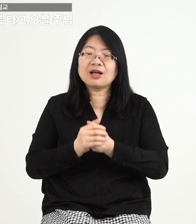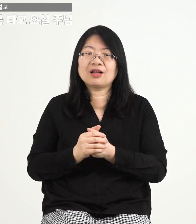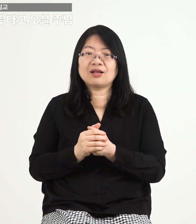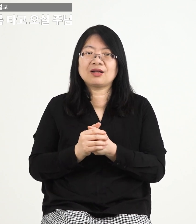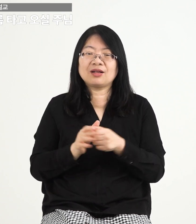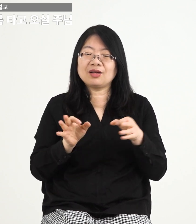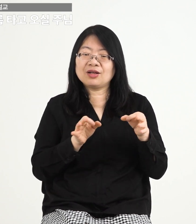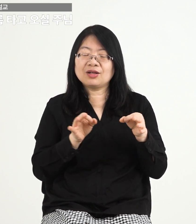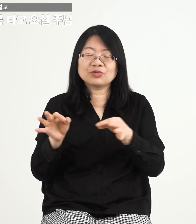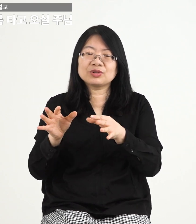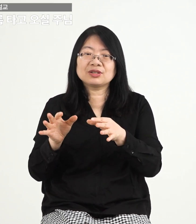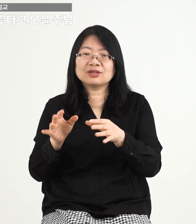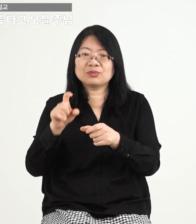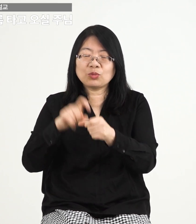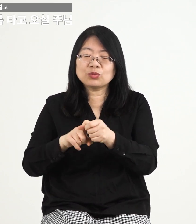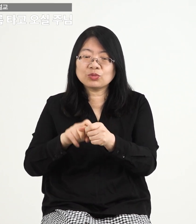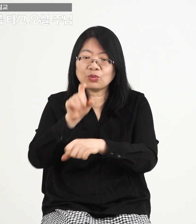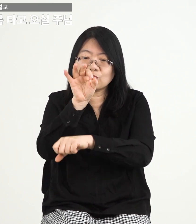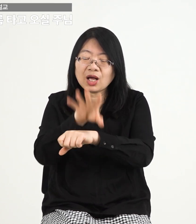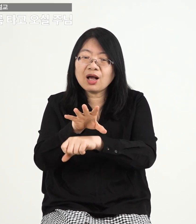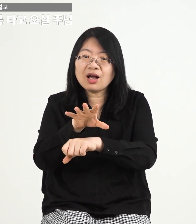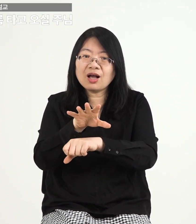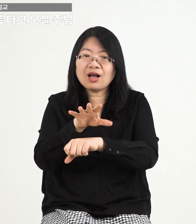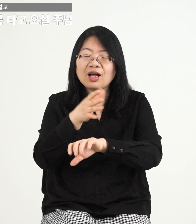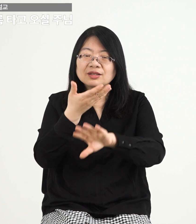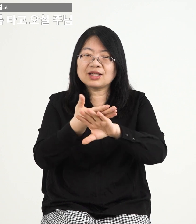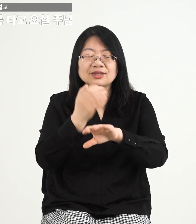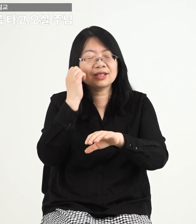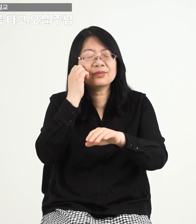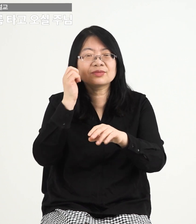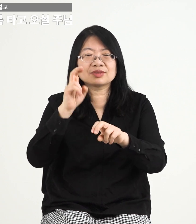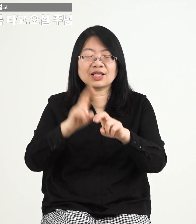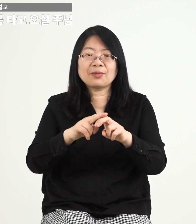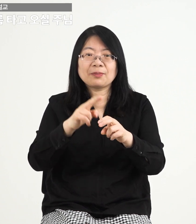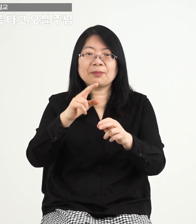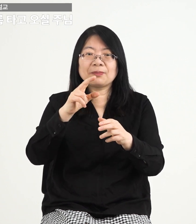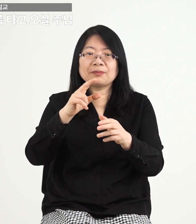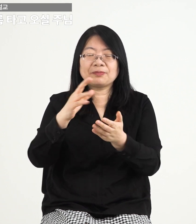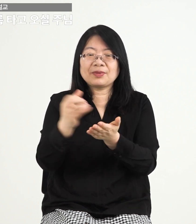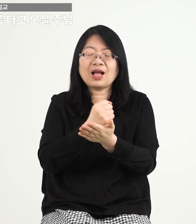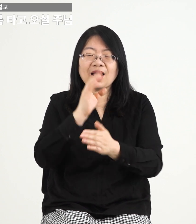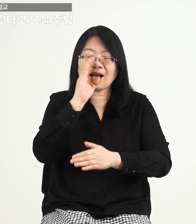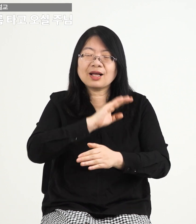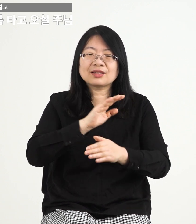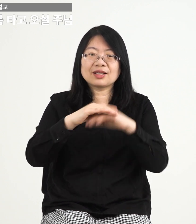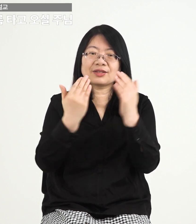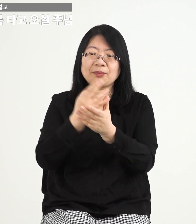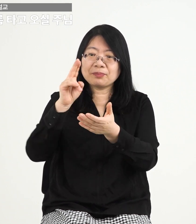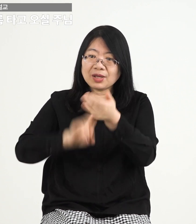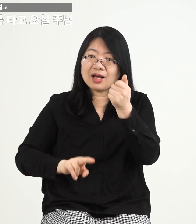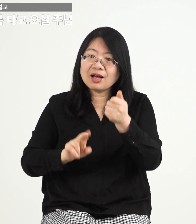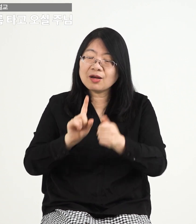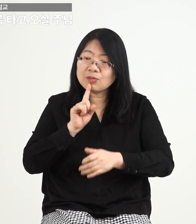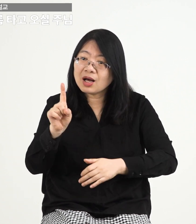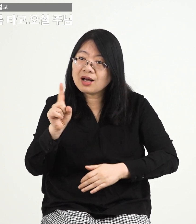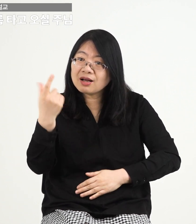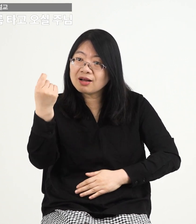투기 목적으로 사놓은 것은 남의 잠자리 뺏는 악한 짓이다. 다 팔아라. 목사님